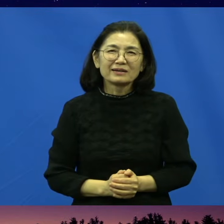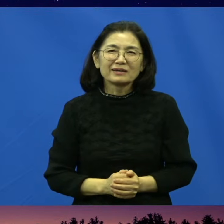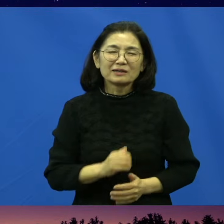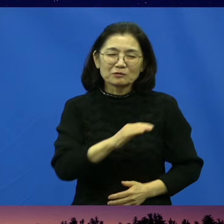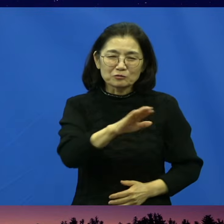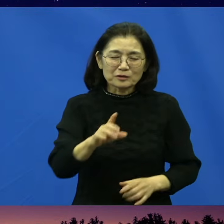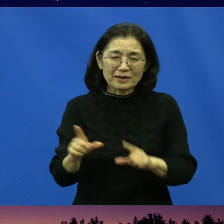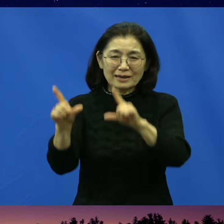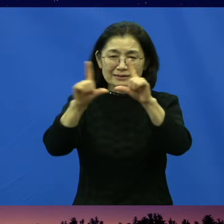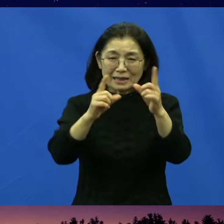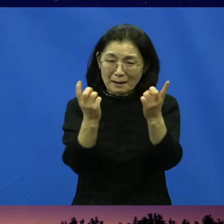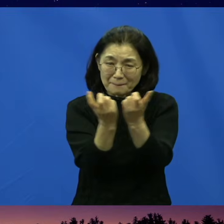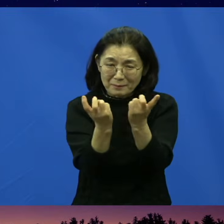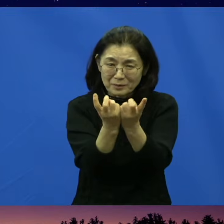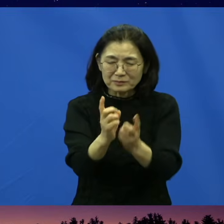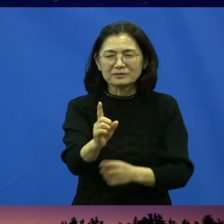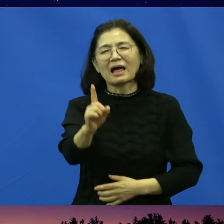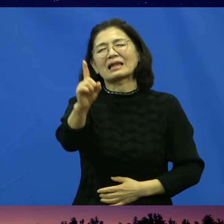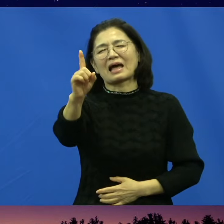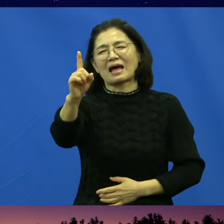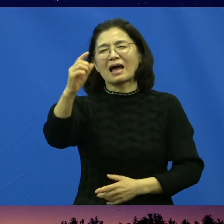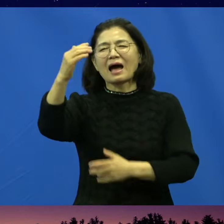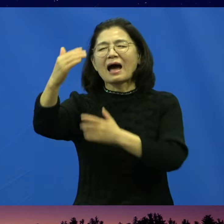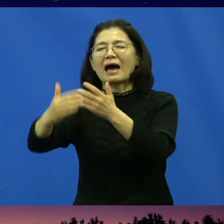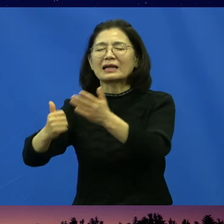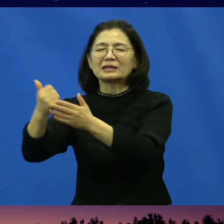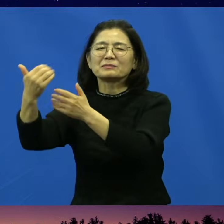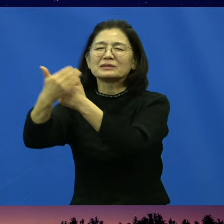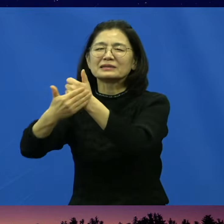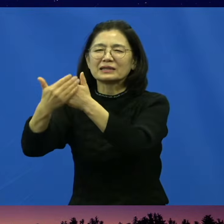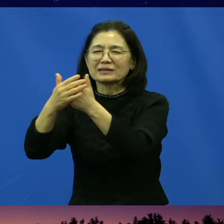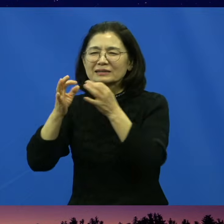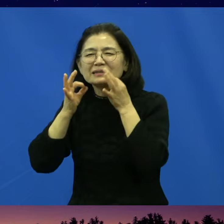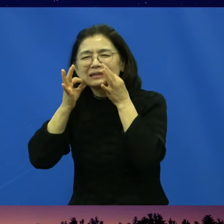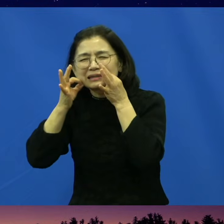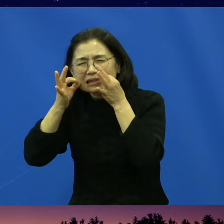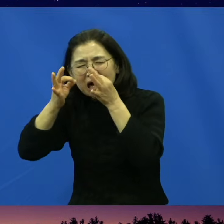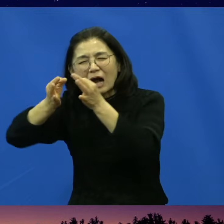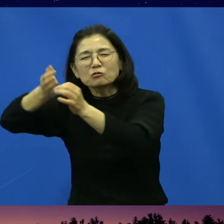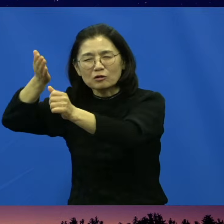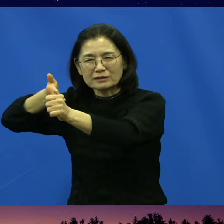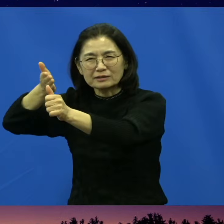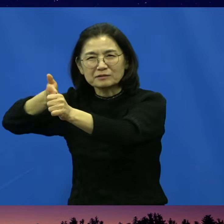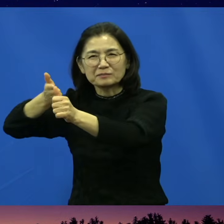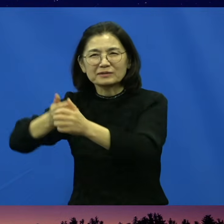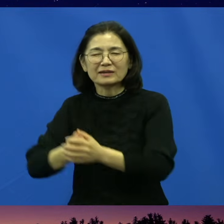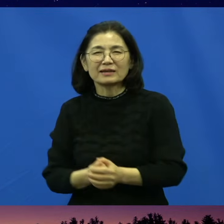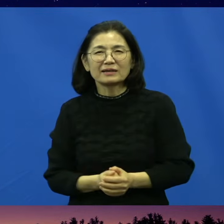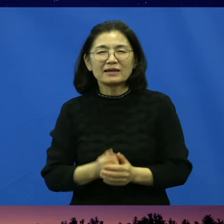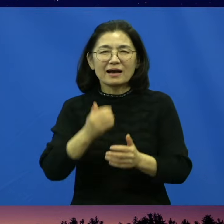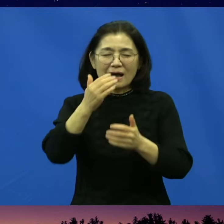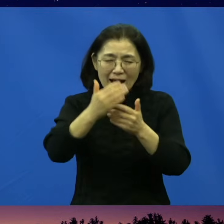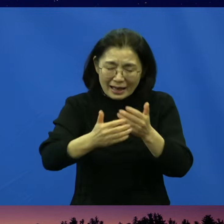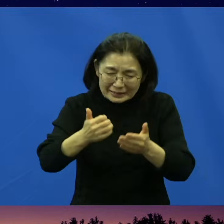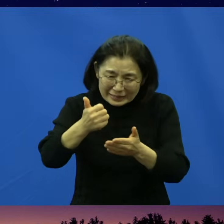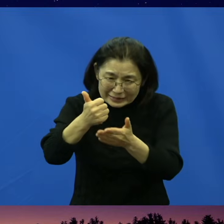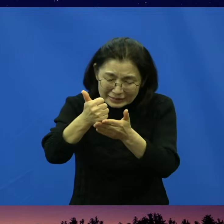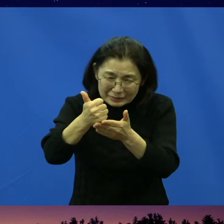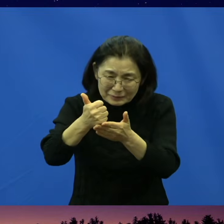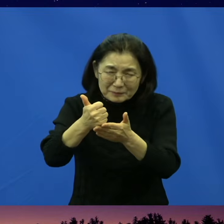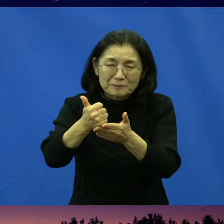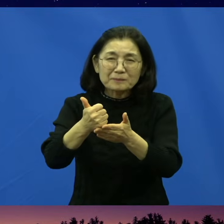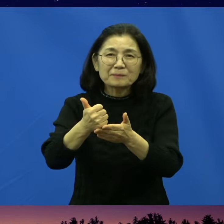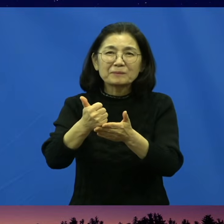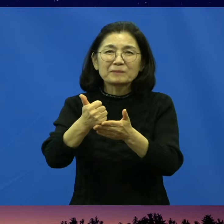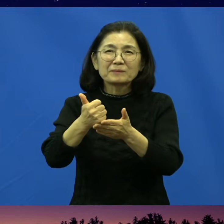길은 하나밖에 없는 거예요. 근데 놀라운 사실은 무엇입니까? 그 고백, 하나님, 내가 하나님 없이 어떻게